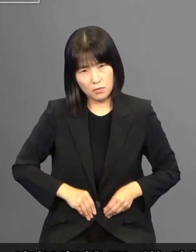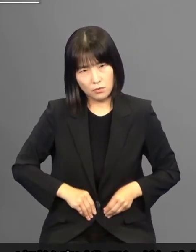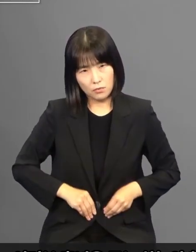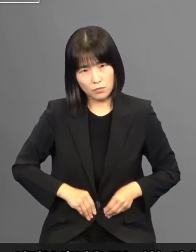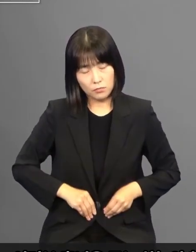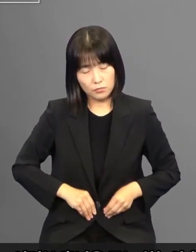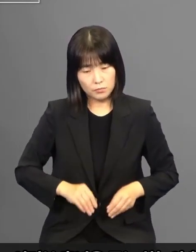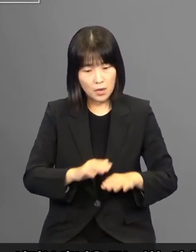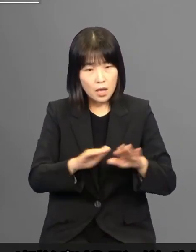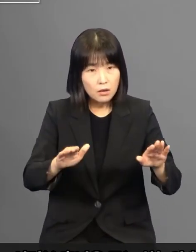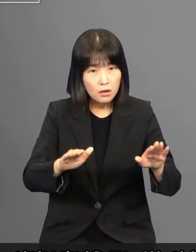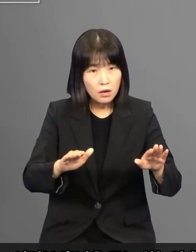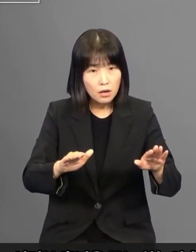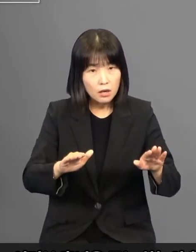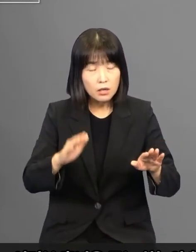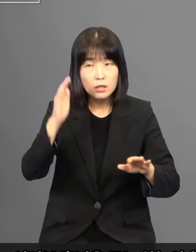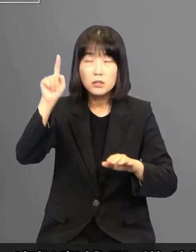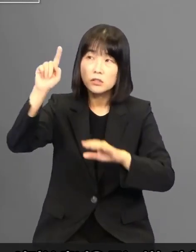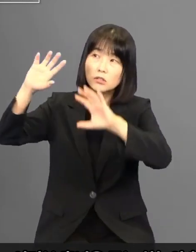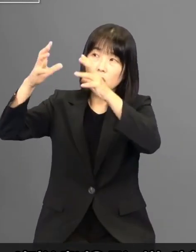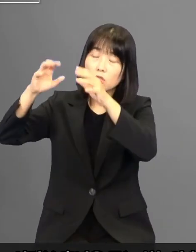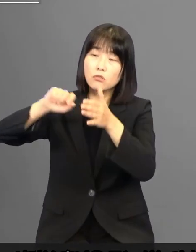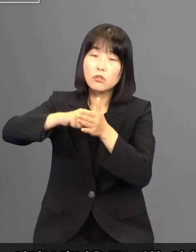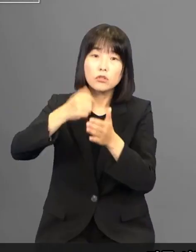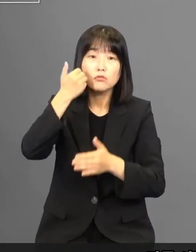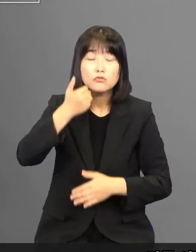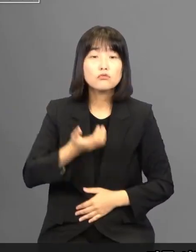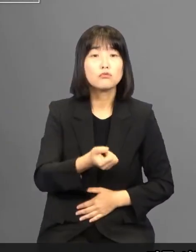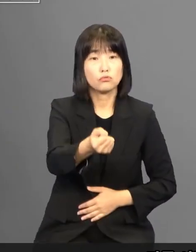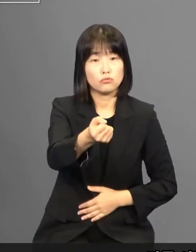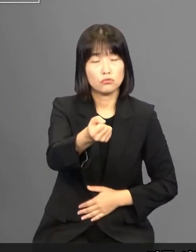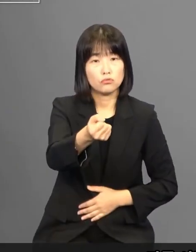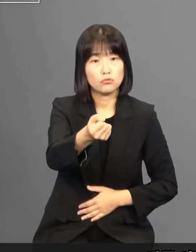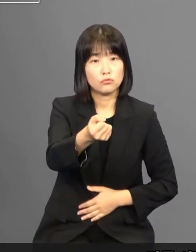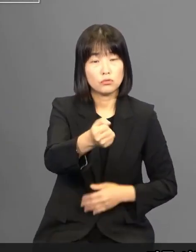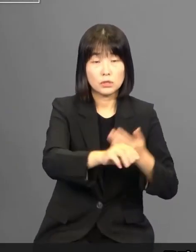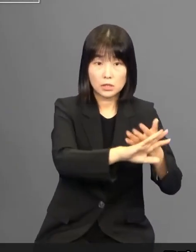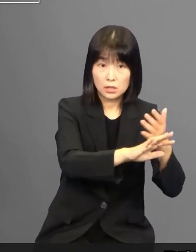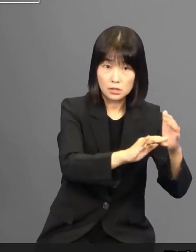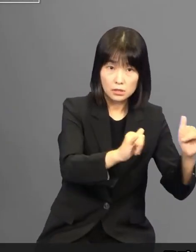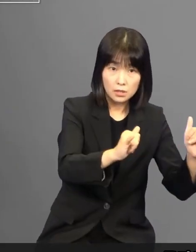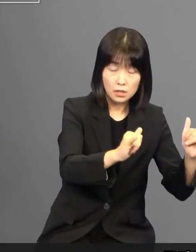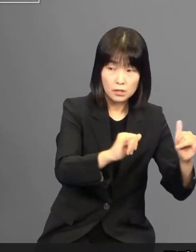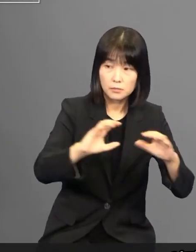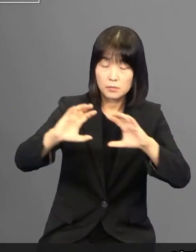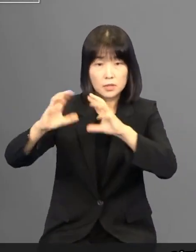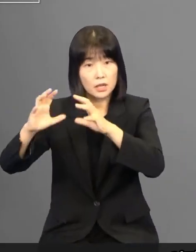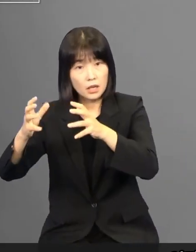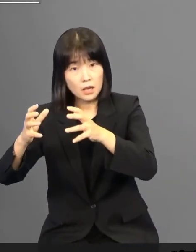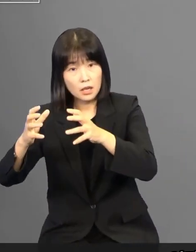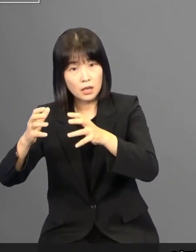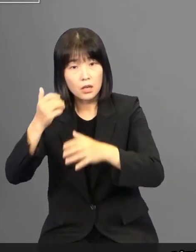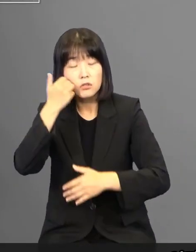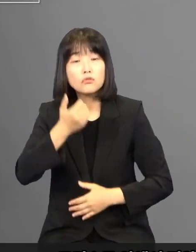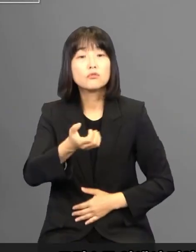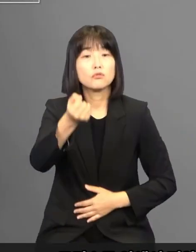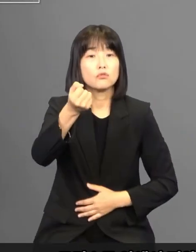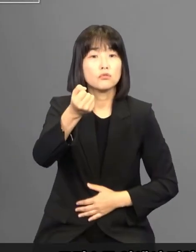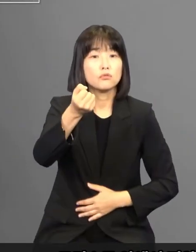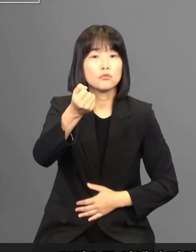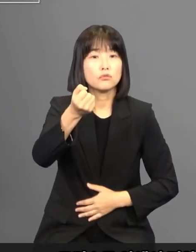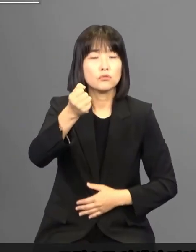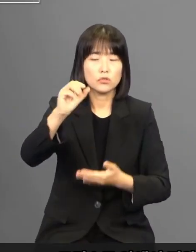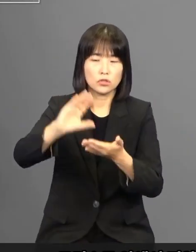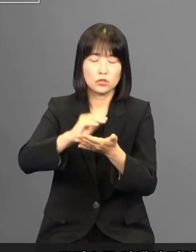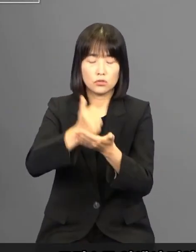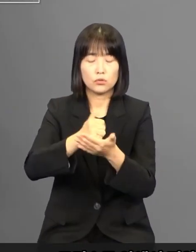열쇠가 누구에게 주어졌습니까? 다른 사람에게 있습니까? 국가에게 있습니까? 어디에게 있어요? 그리스도